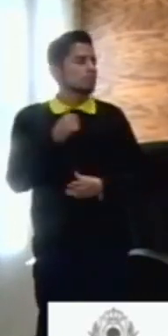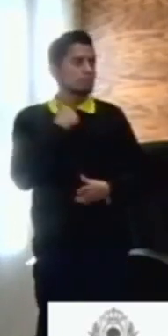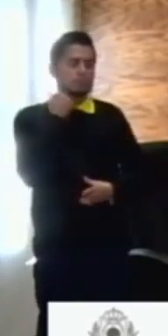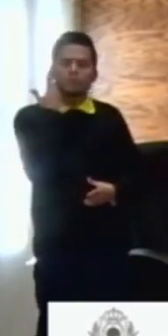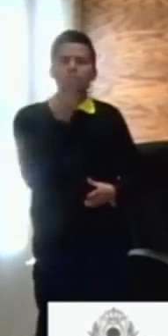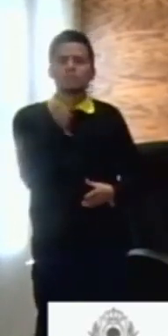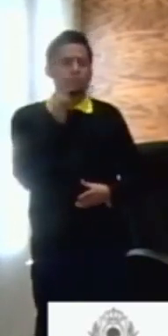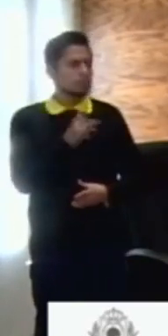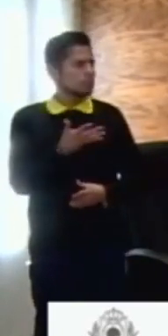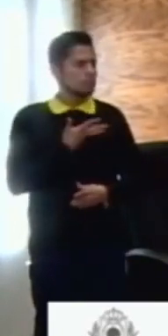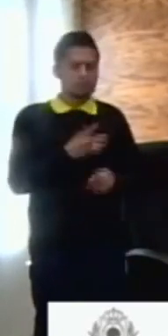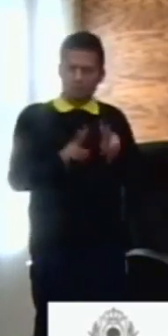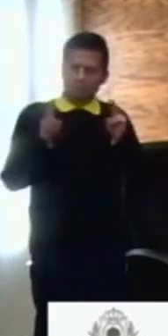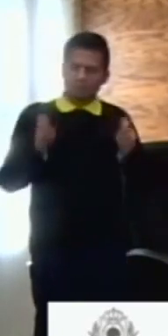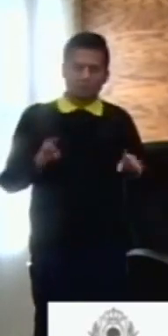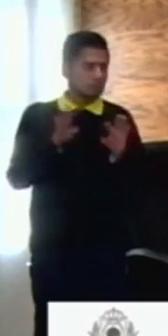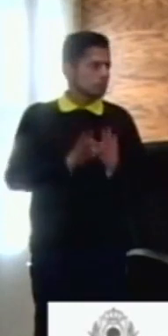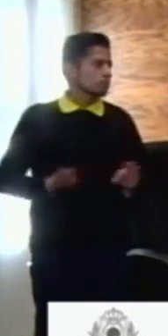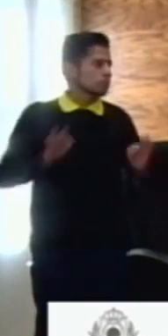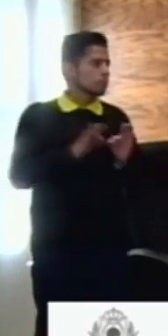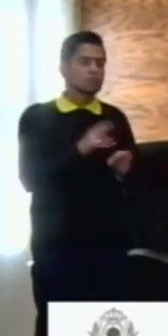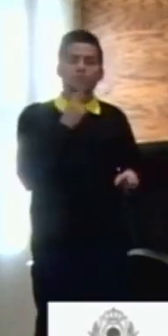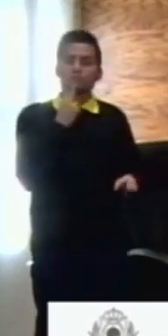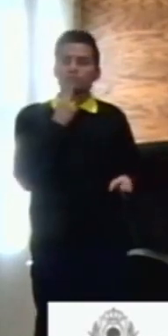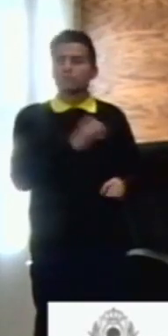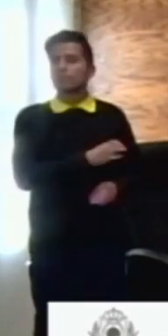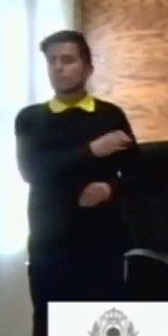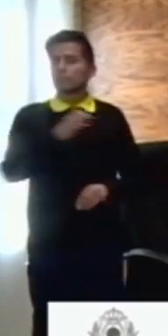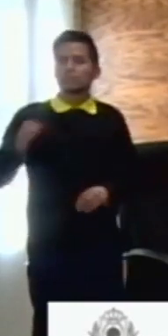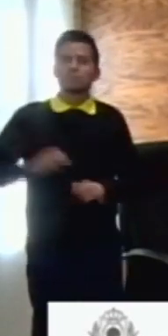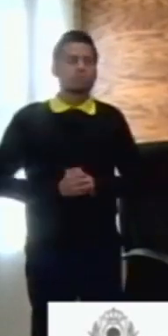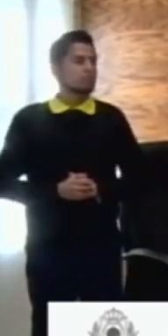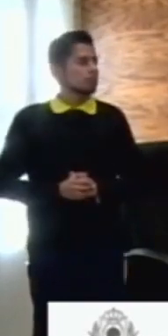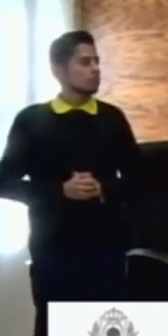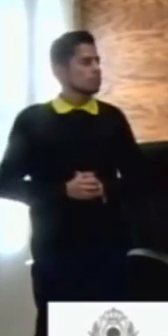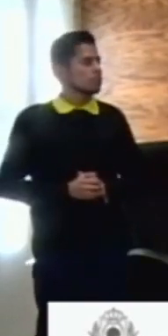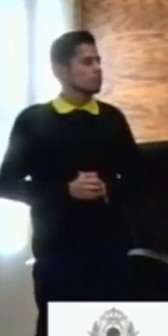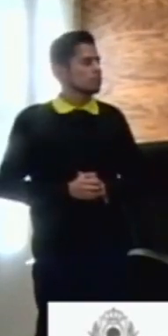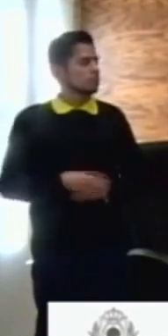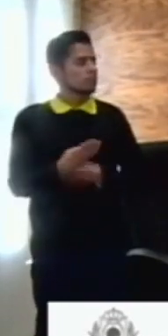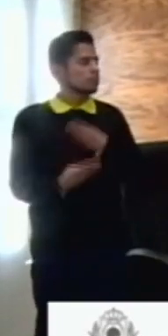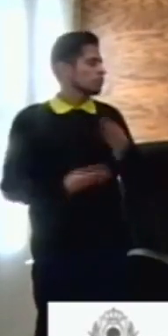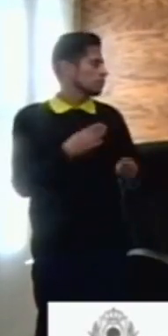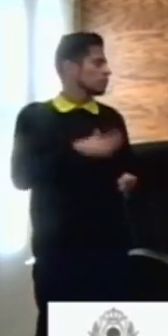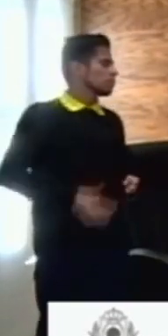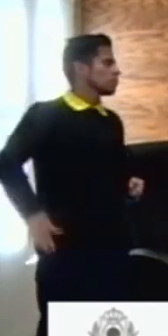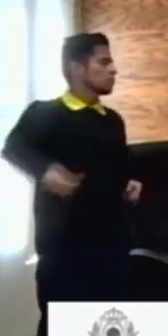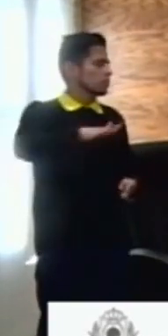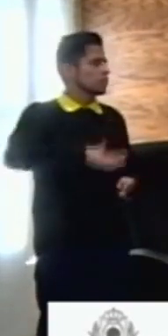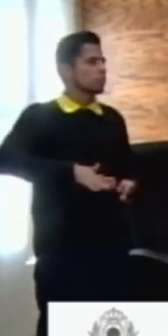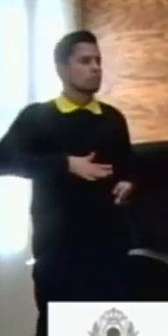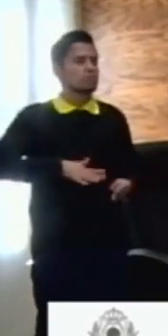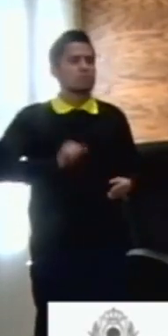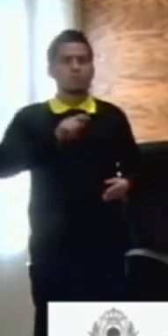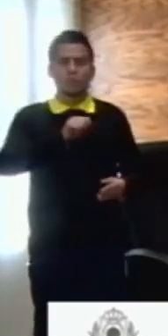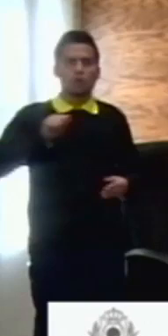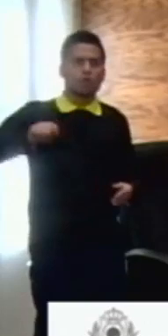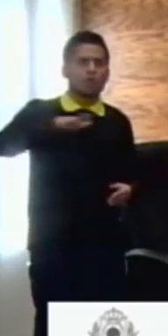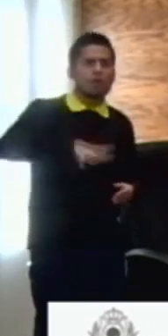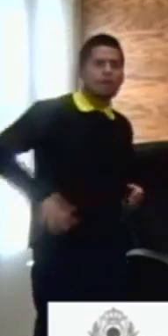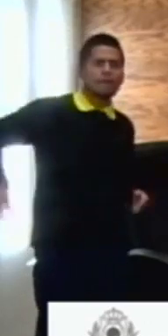también tocar un tema que tiene que ver con el uso agrícola la compartirles que la región de la comarca